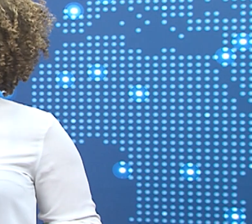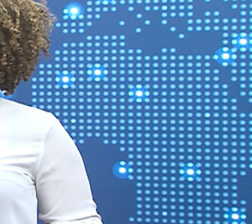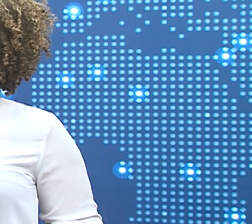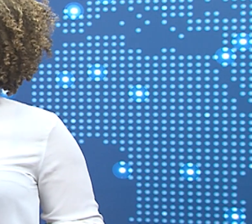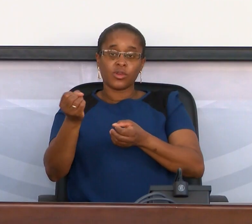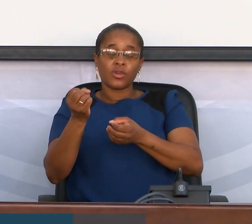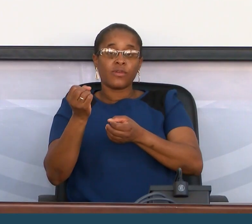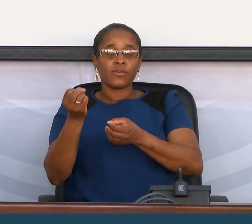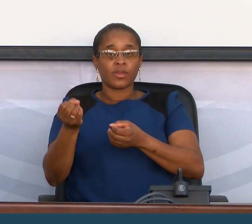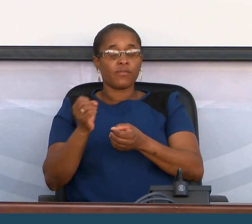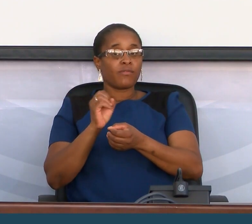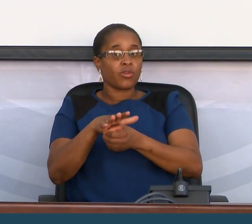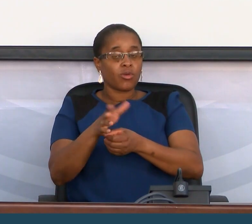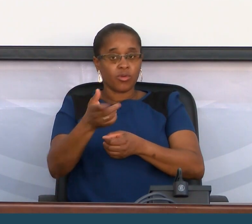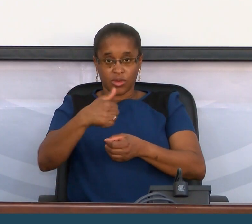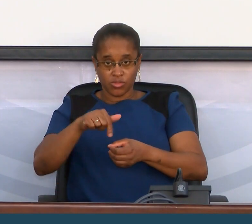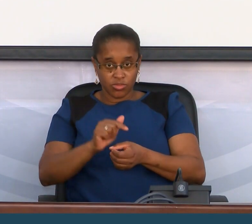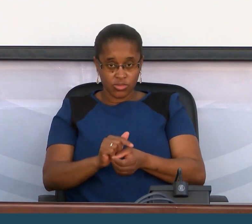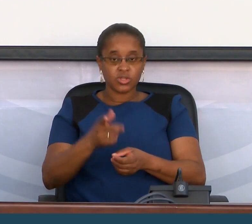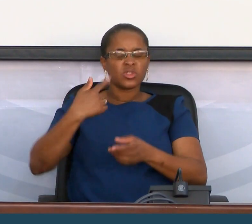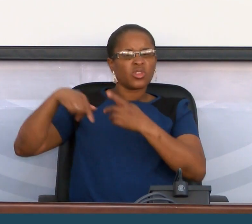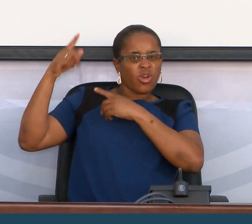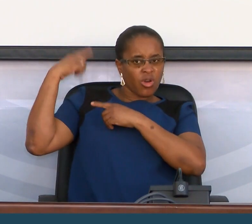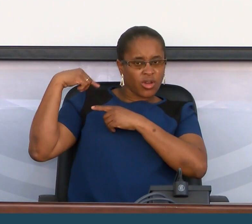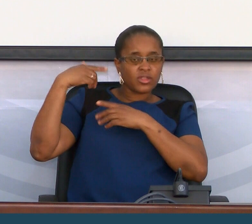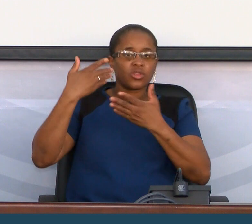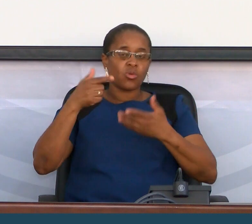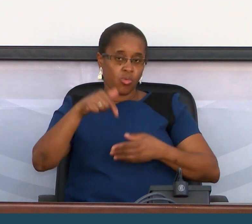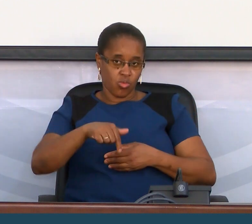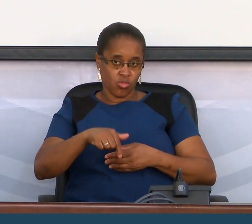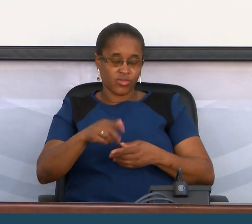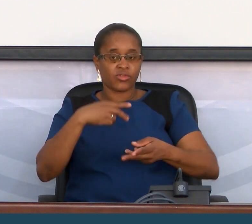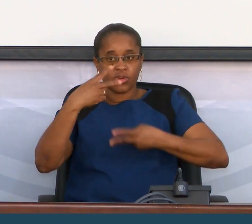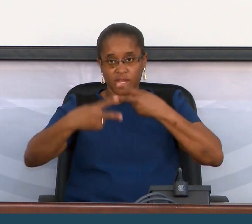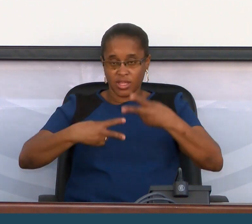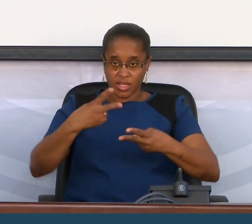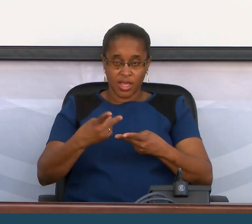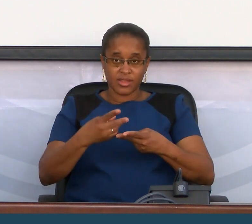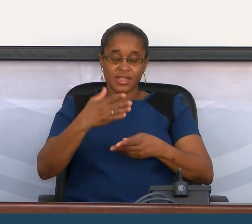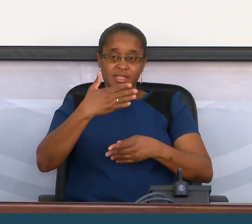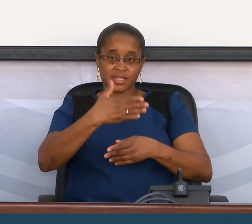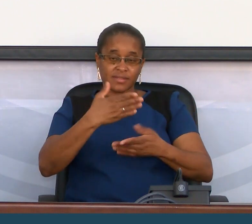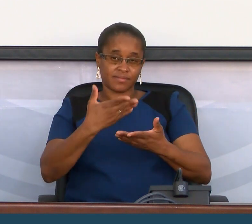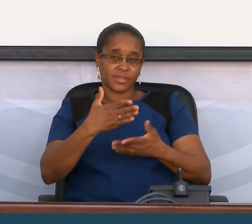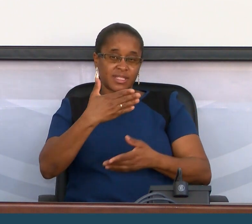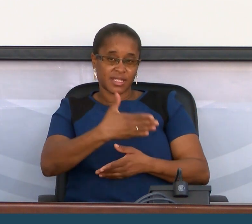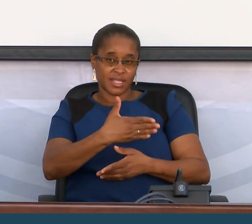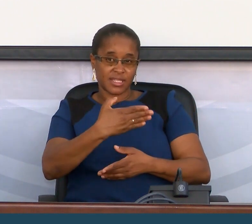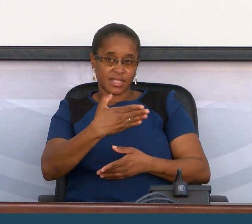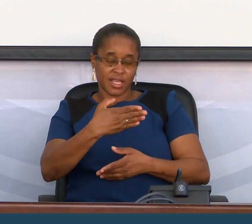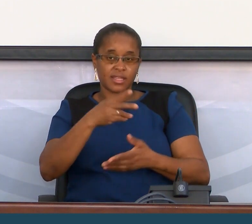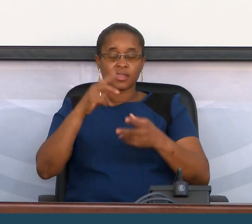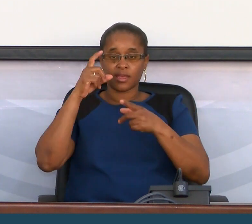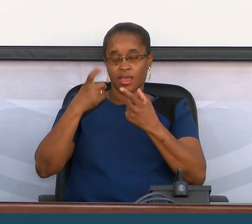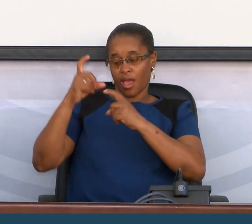junho. De ontem para hoje foram analisadas 117 amostras referentes aos